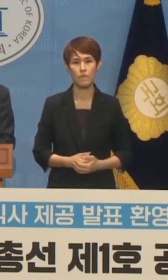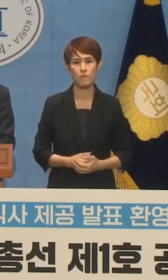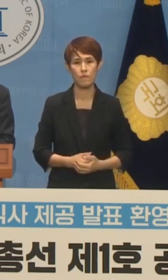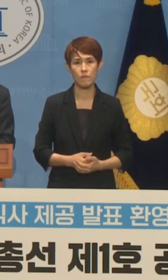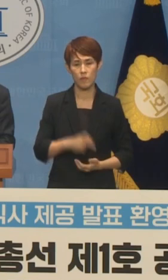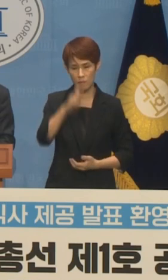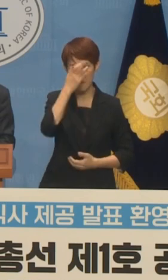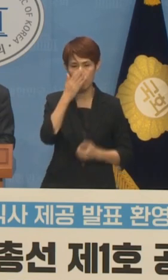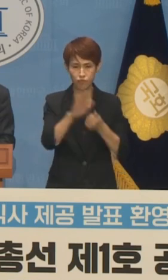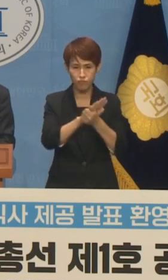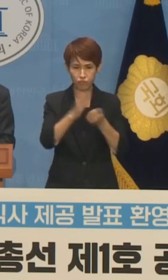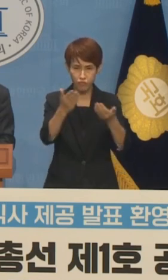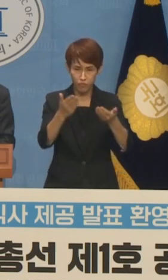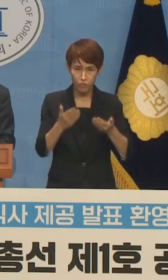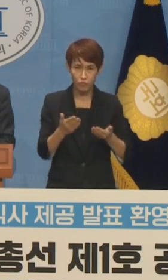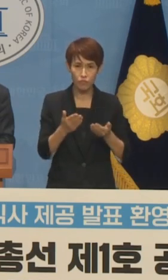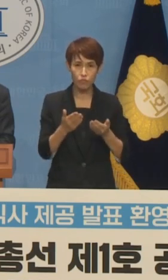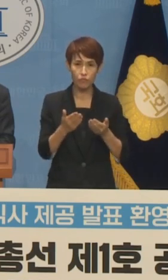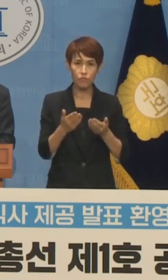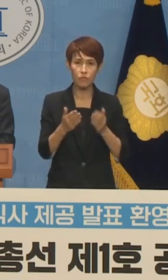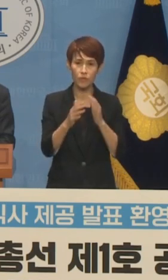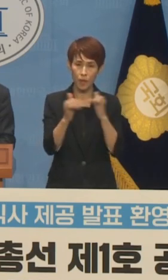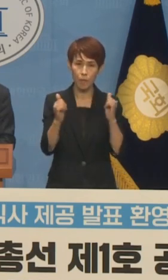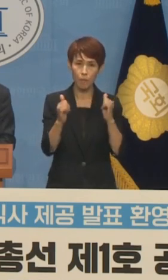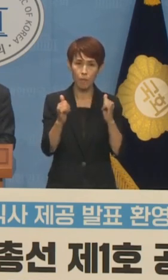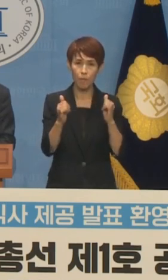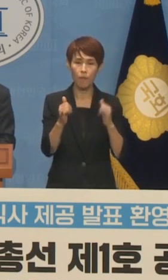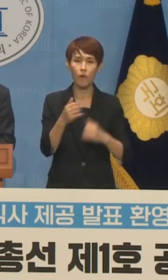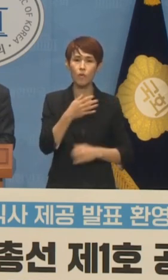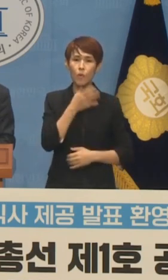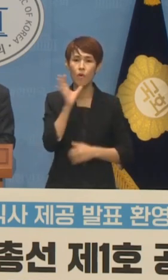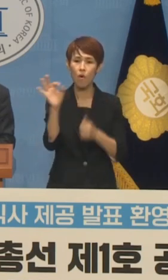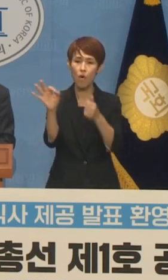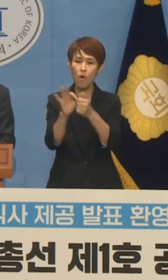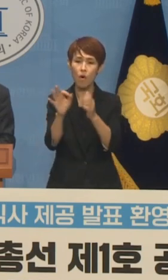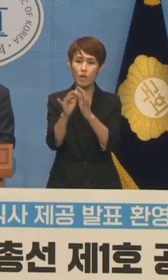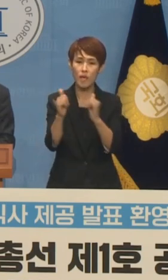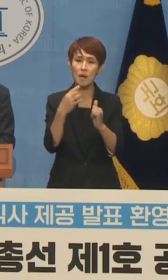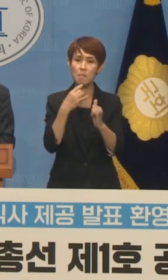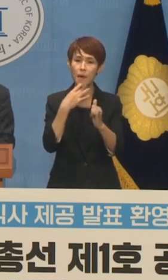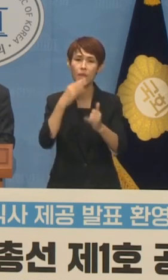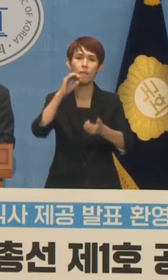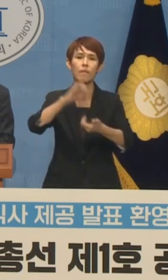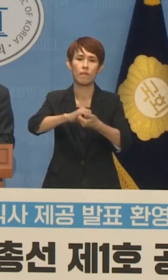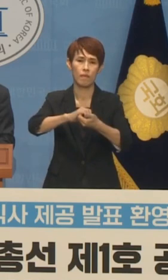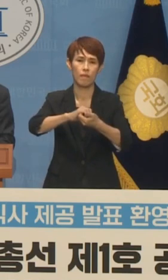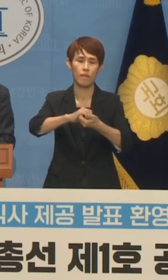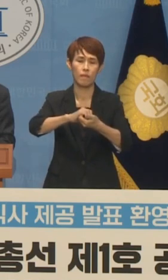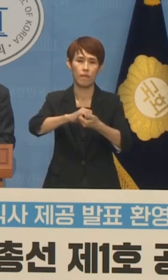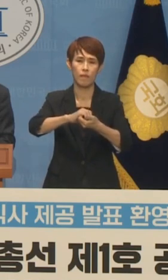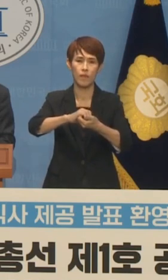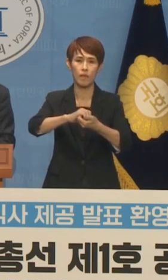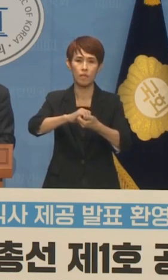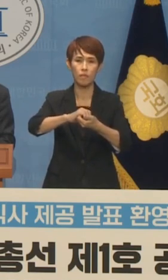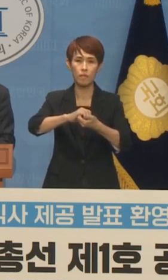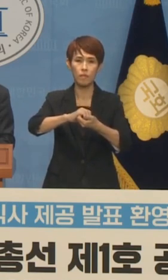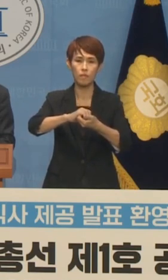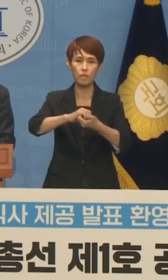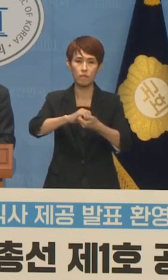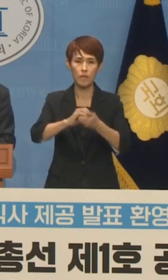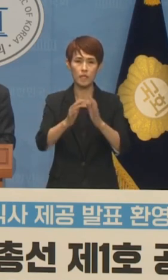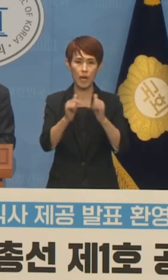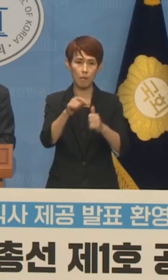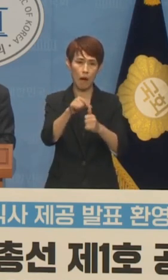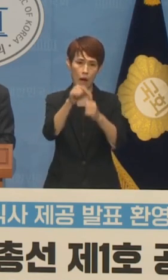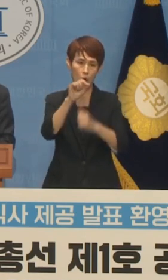중식 도우미의 자격 조건이 노령연금을 받는 자에게만 국한이 되어 있기 때문에 사람을